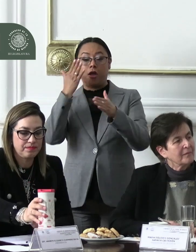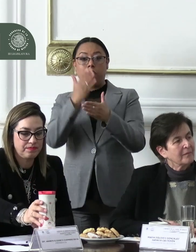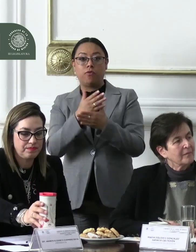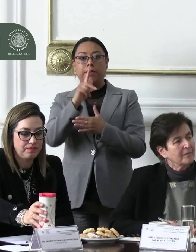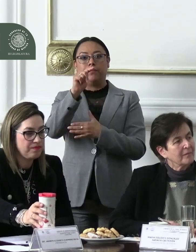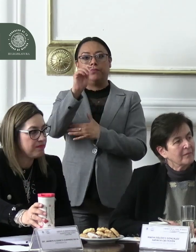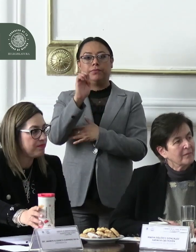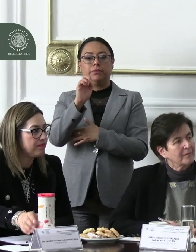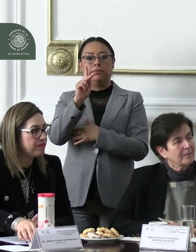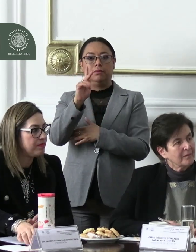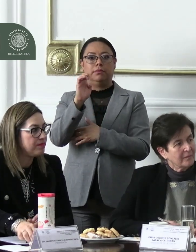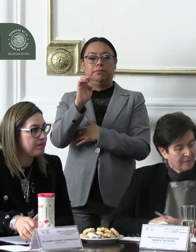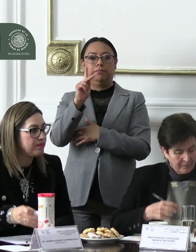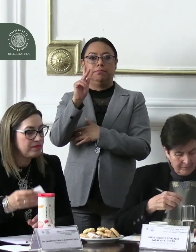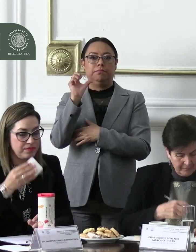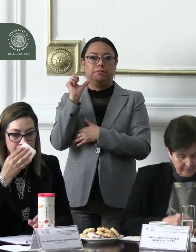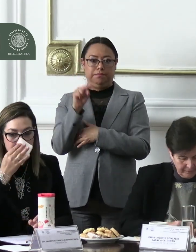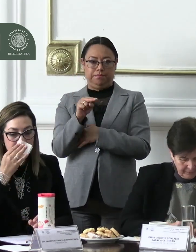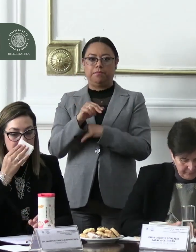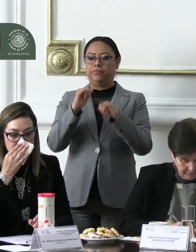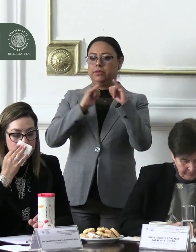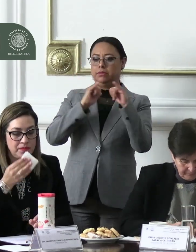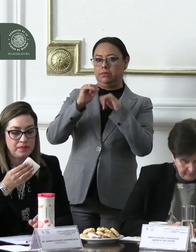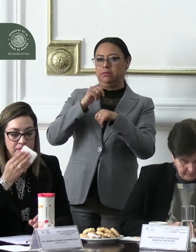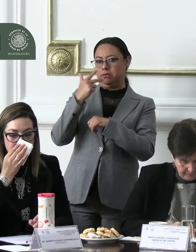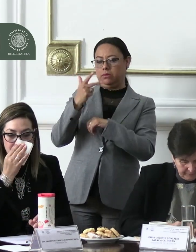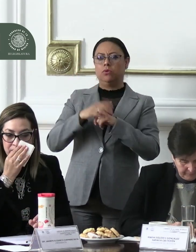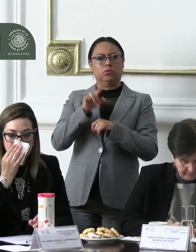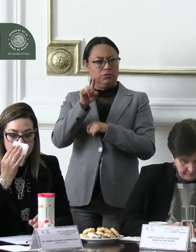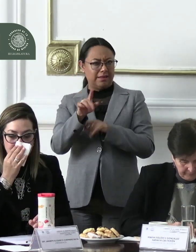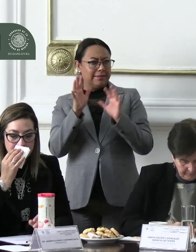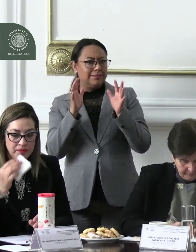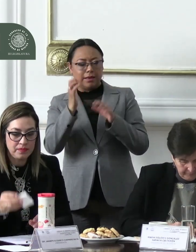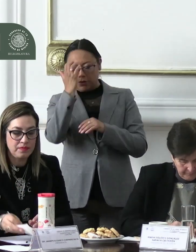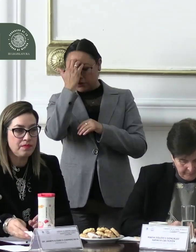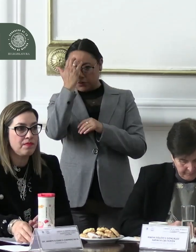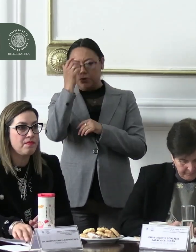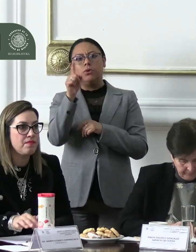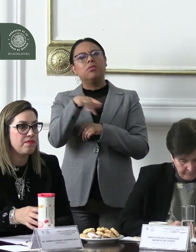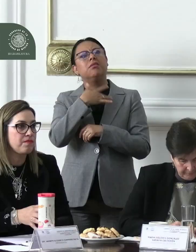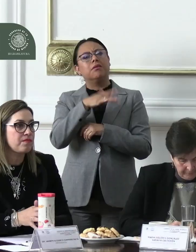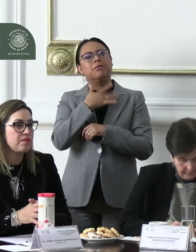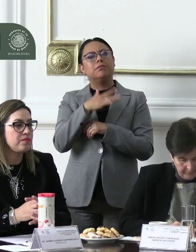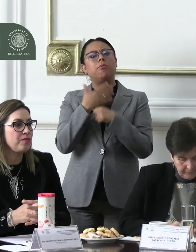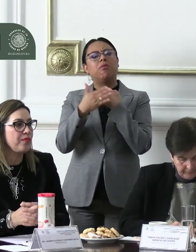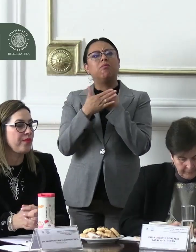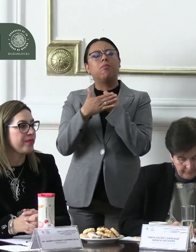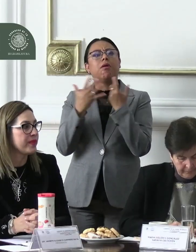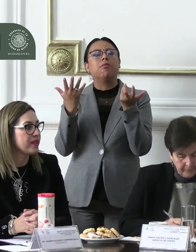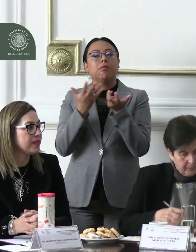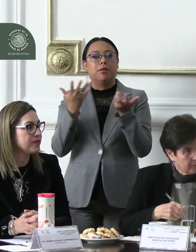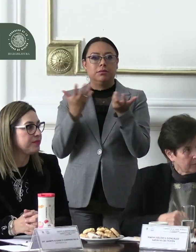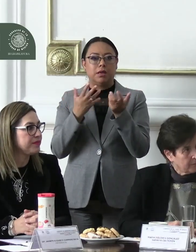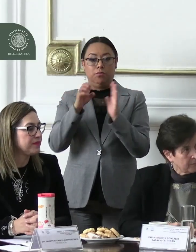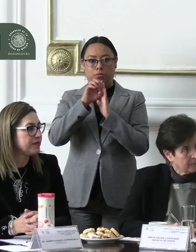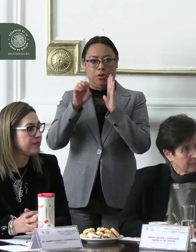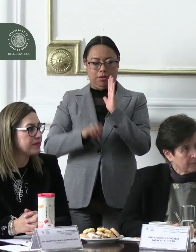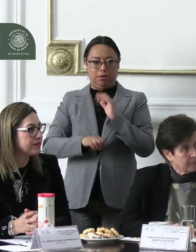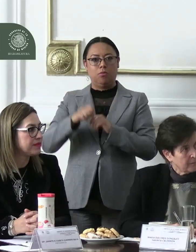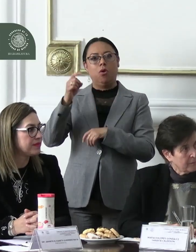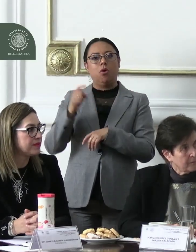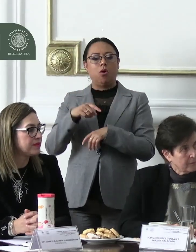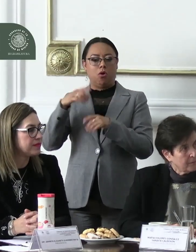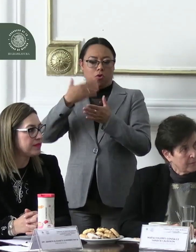el dormitorio 8. ¿Qué piensa? Si ya los conoce, pero ¿qué se va a hacer? En el dormitorio E, pues bueno,